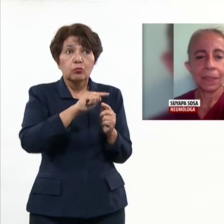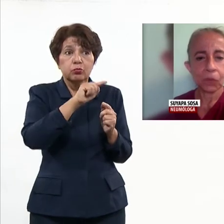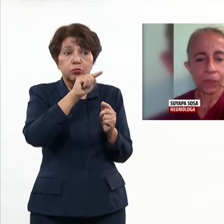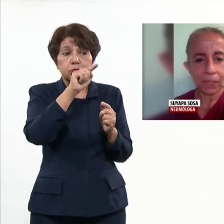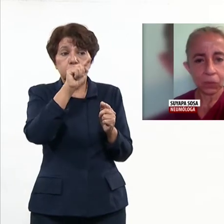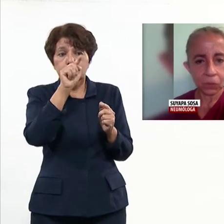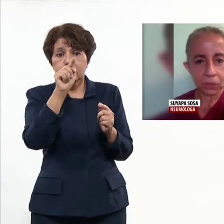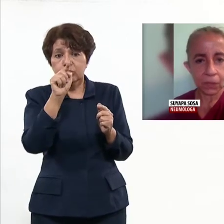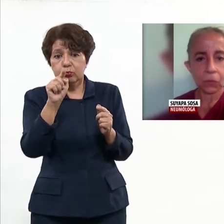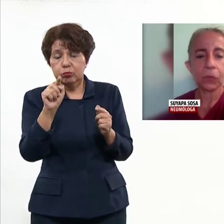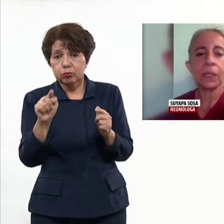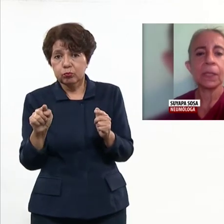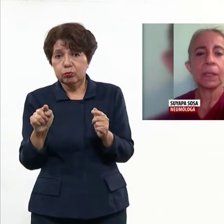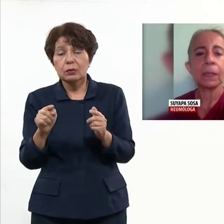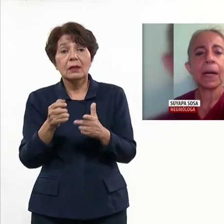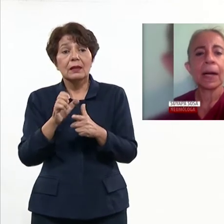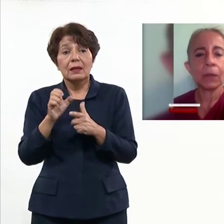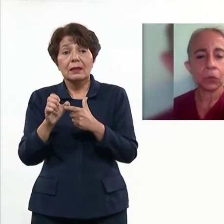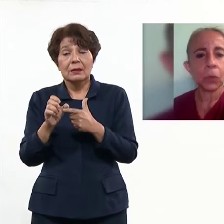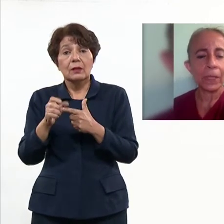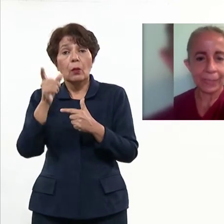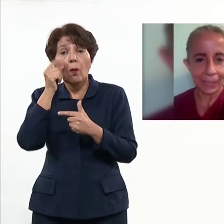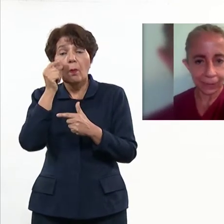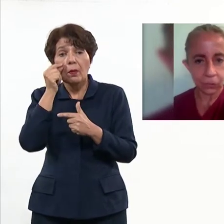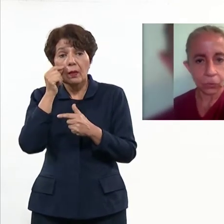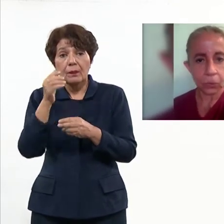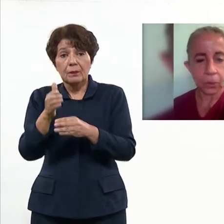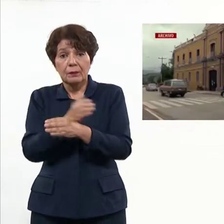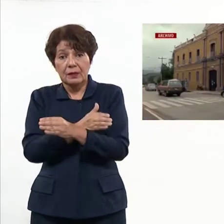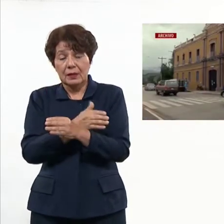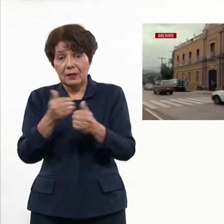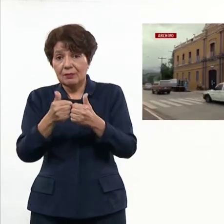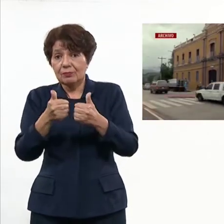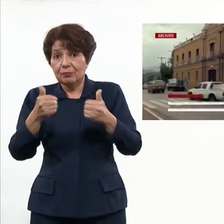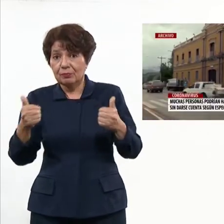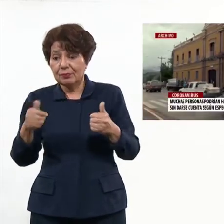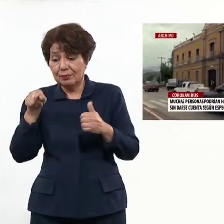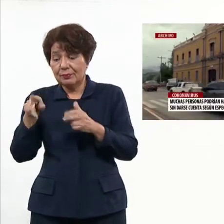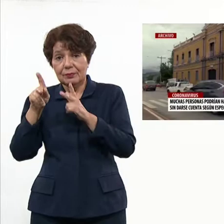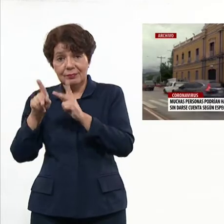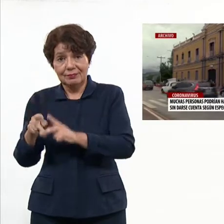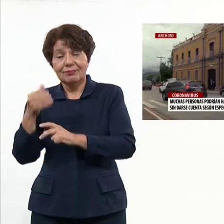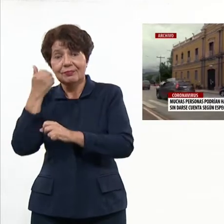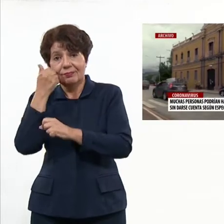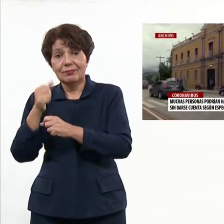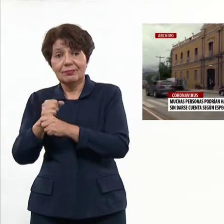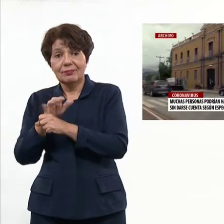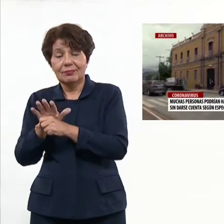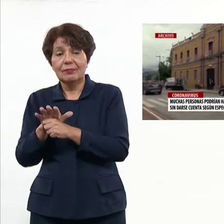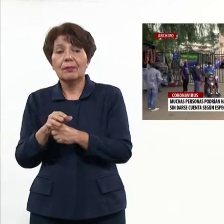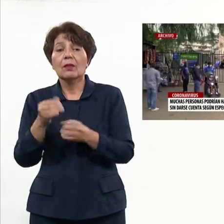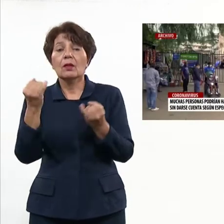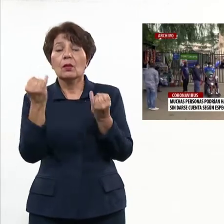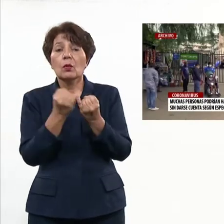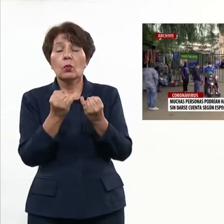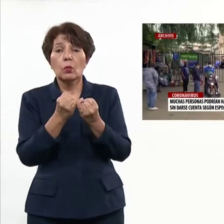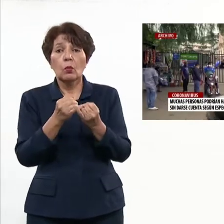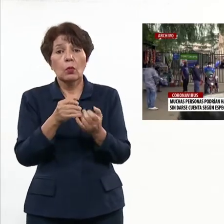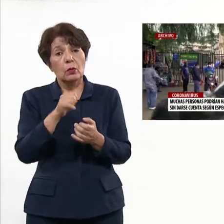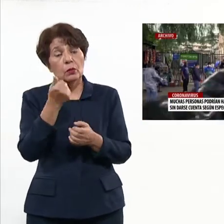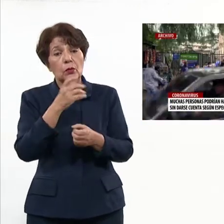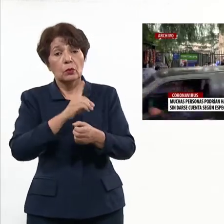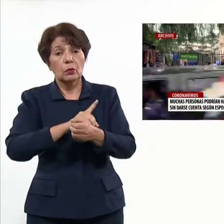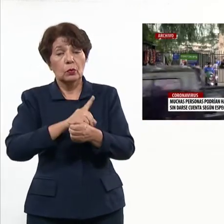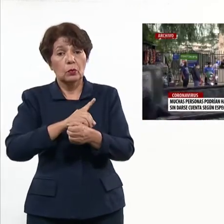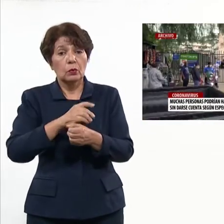haciendo diagnósticos y auto aislando el infectólogo efraín bú igual señala que por estos